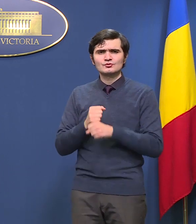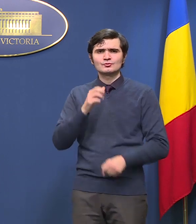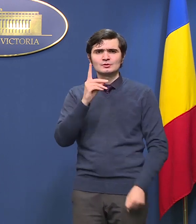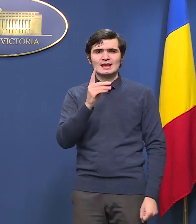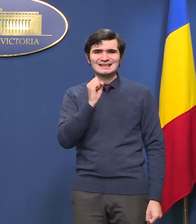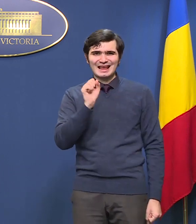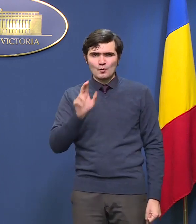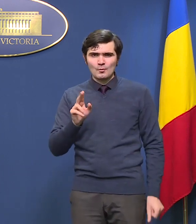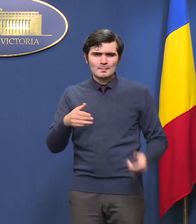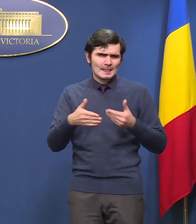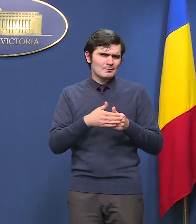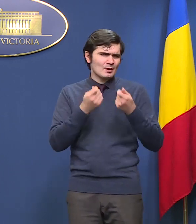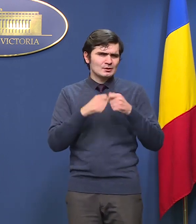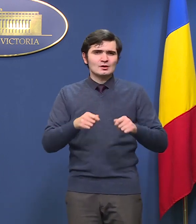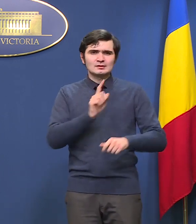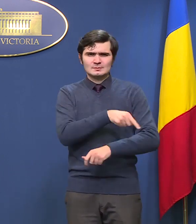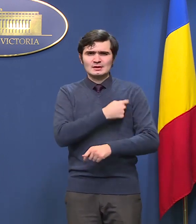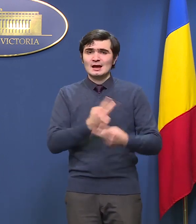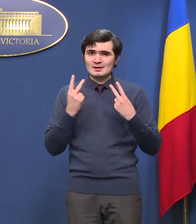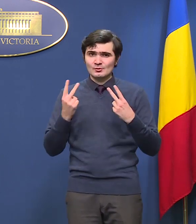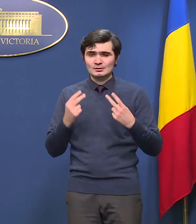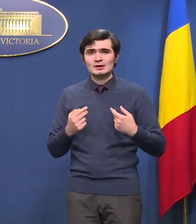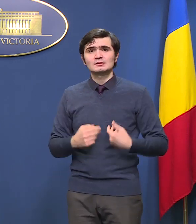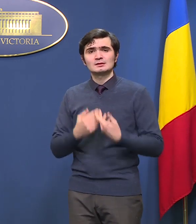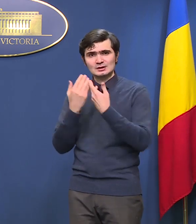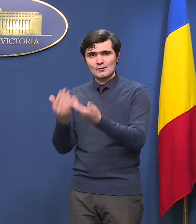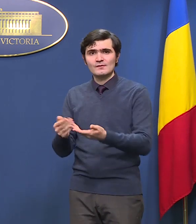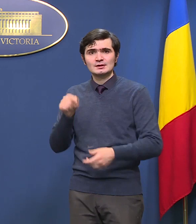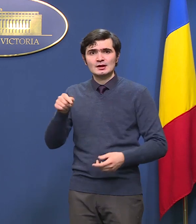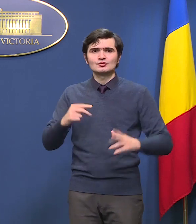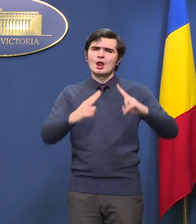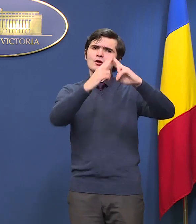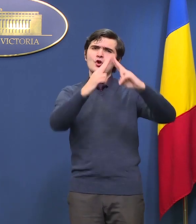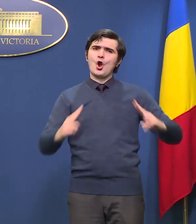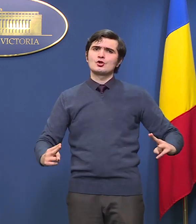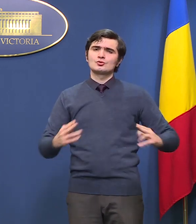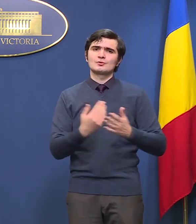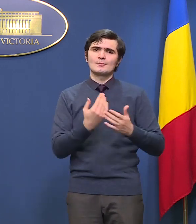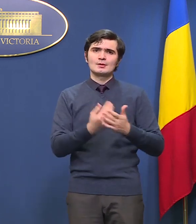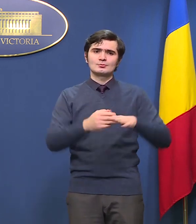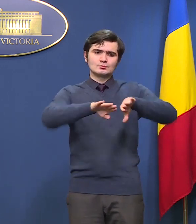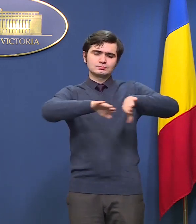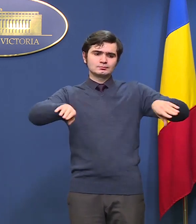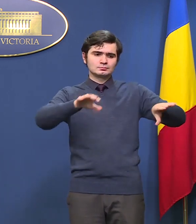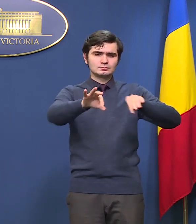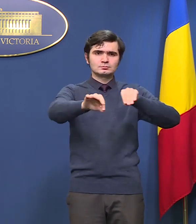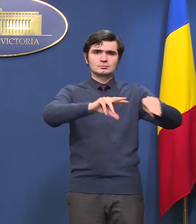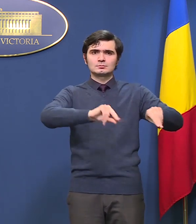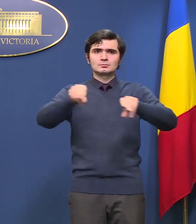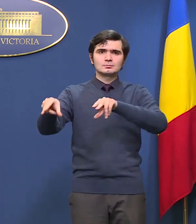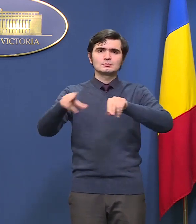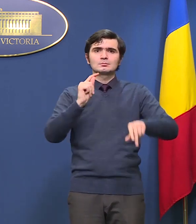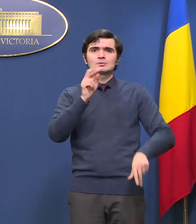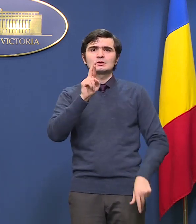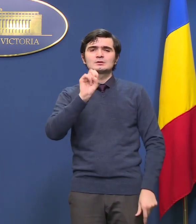aproape toate spitalele importante li s-a pus la dispoziție acele corturi de triaj care sunt în afara spitalului, în